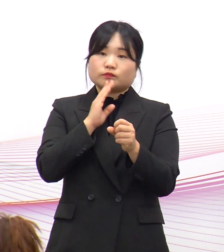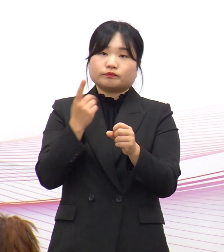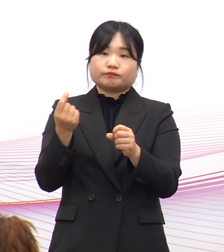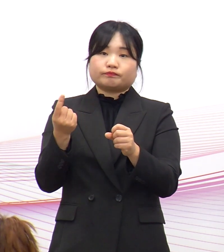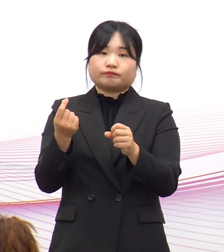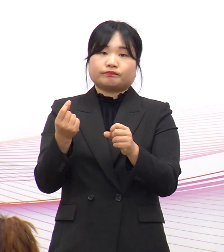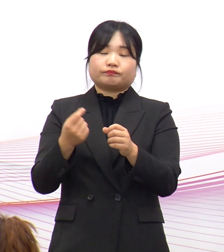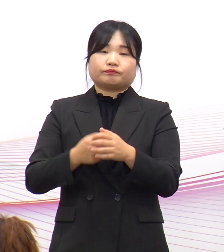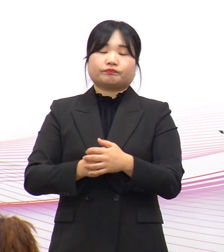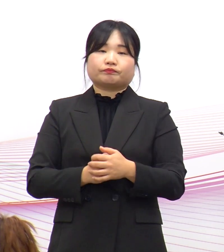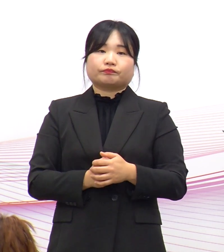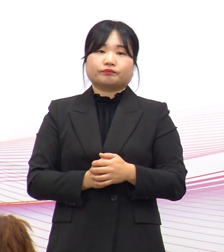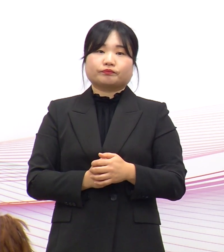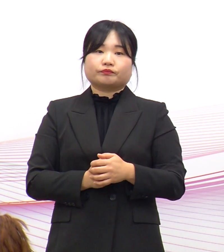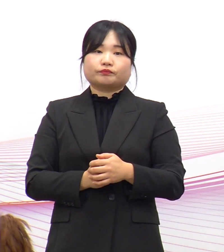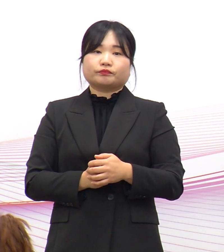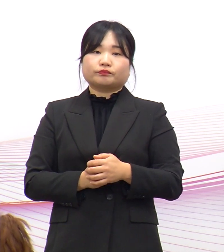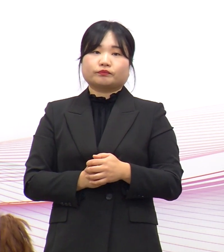지금